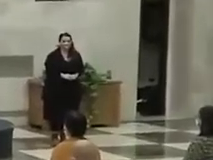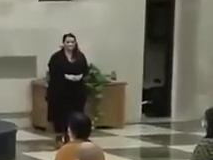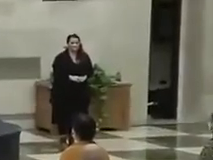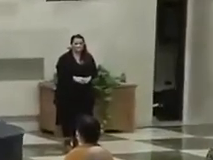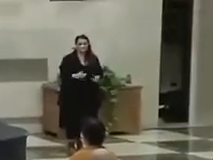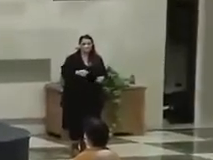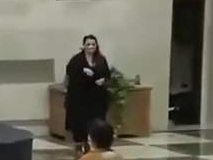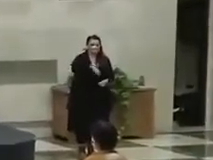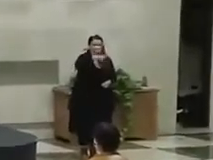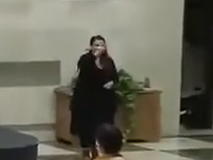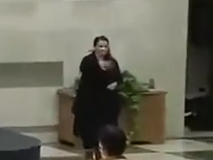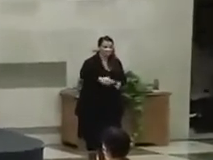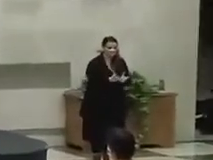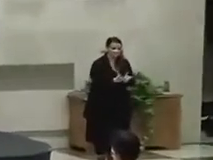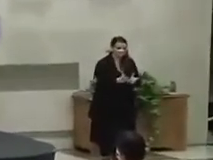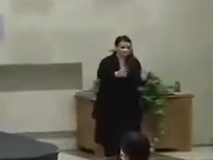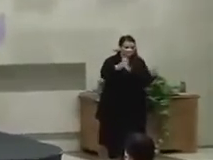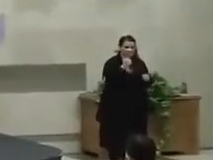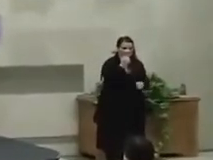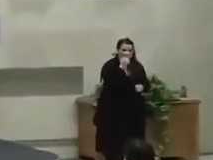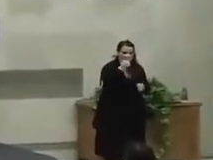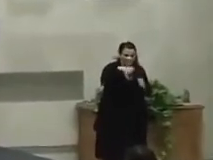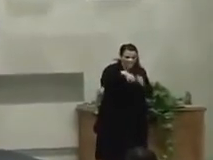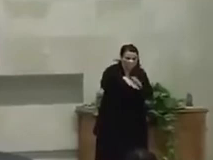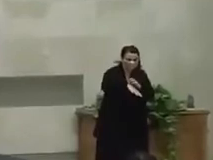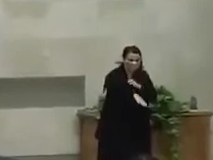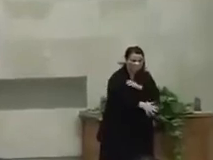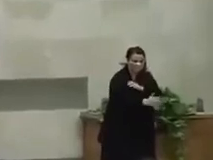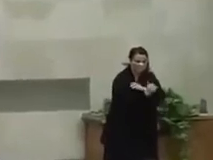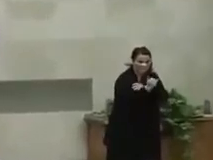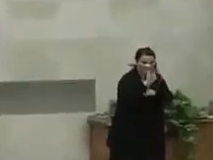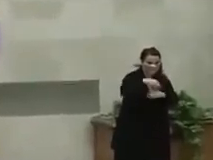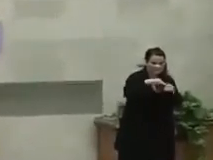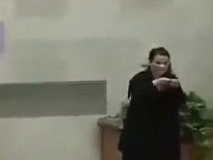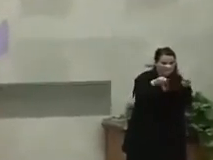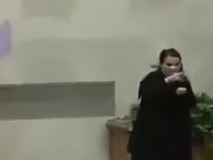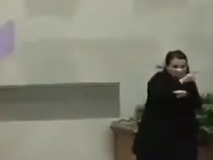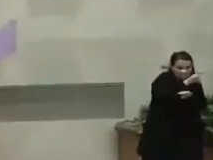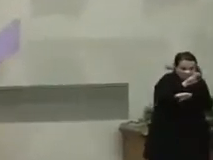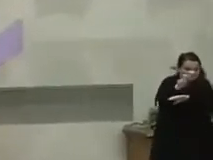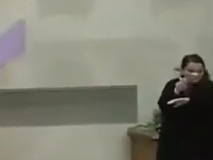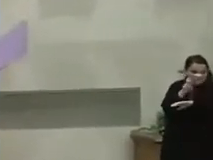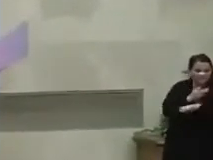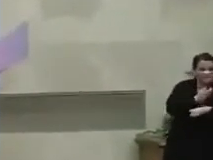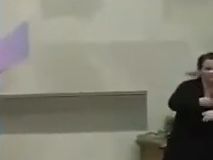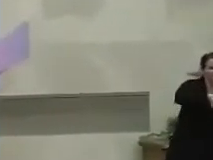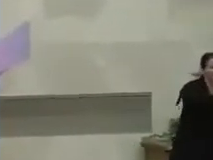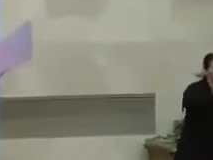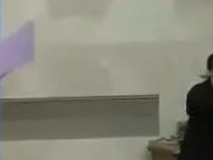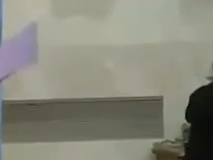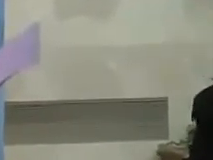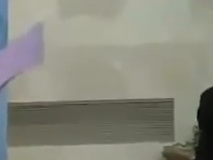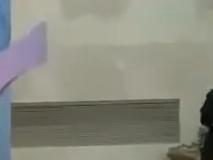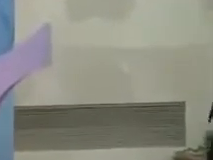Somos la roca porosa en el metate de piedra, agachadas en el suelo. Somos la mano del